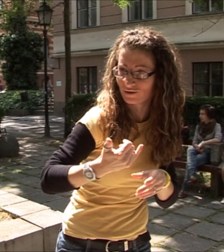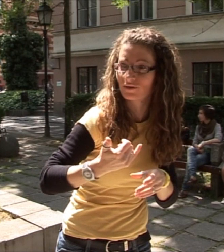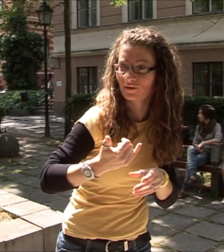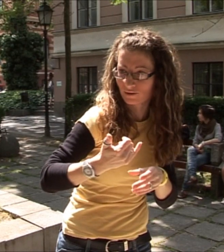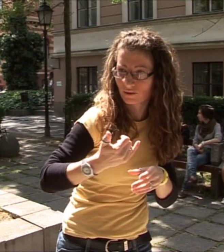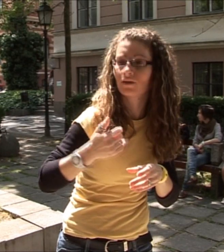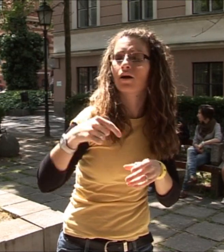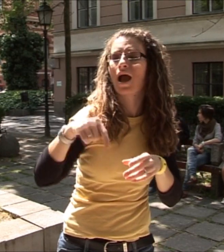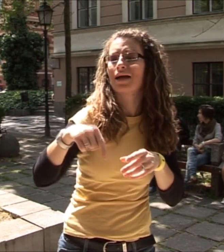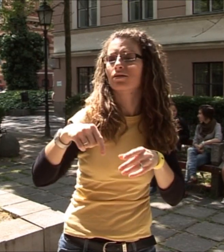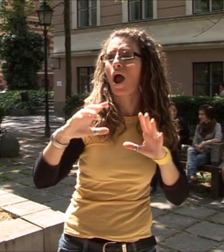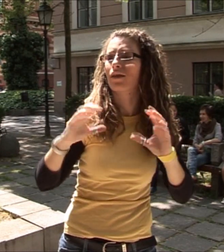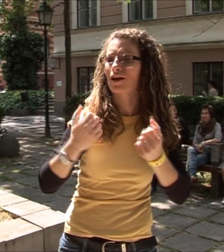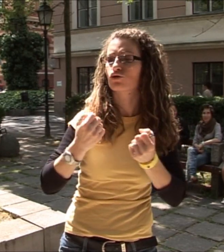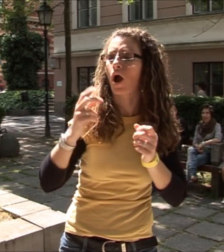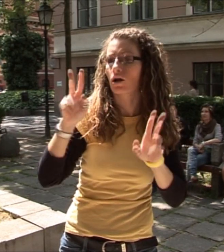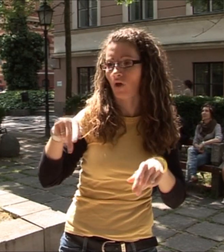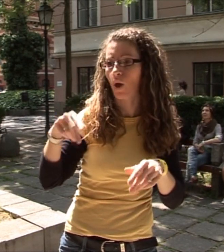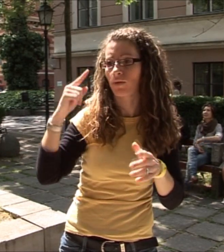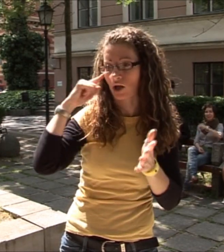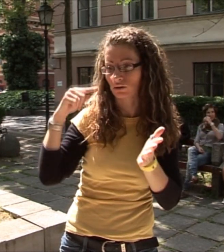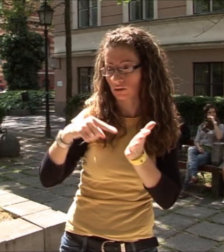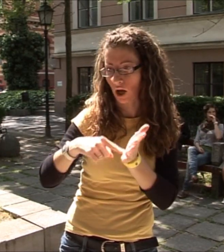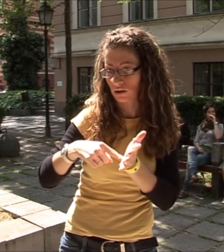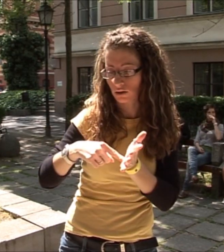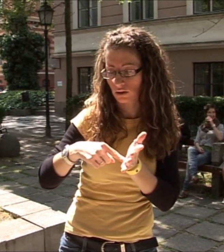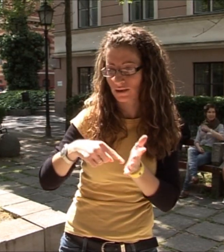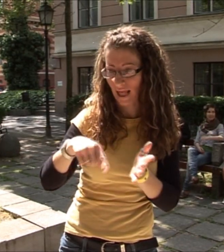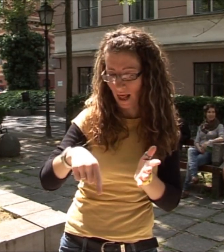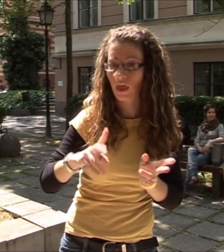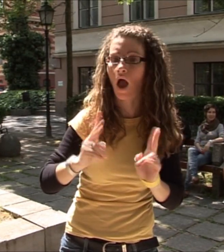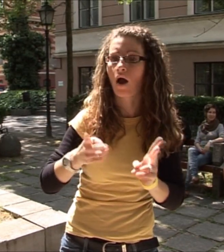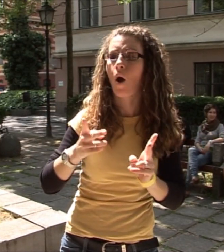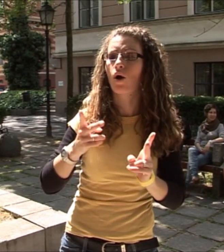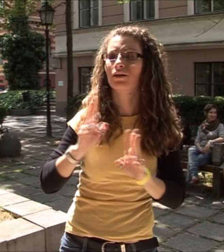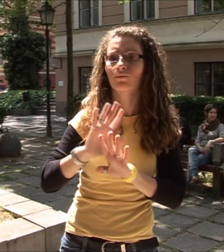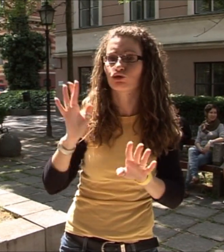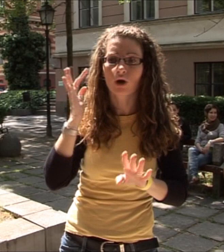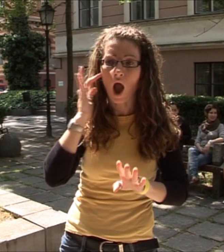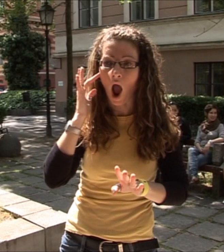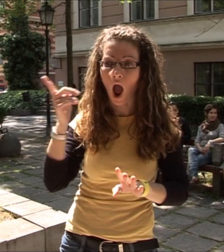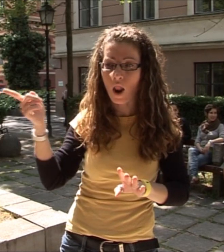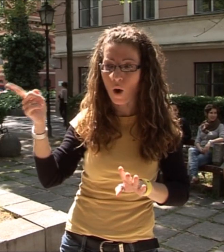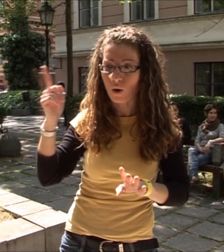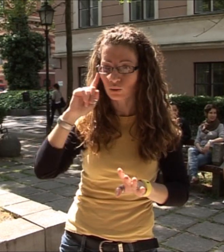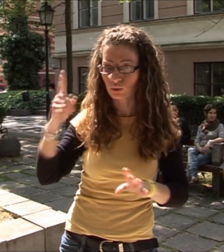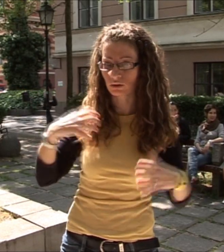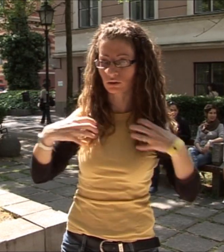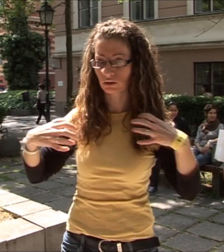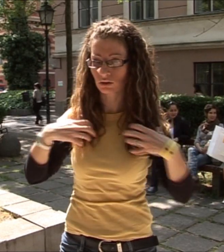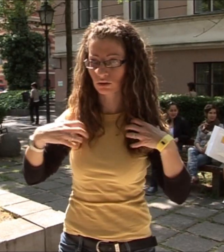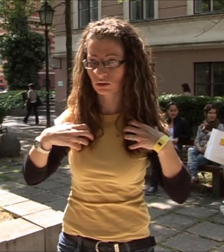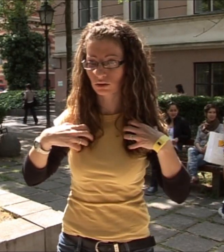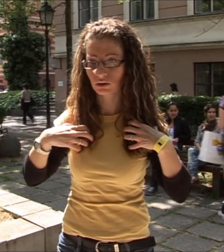is működik ez ez az egyesületnek az a céje valójában hogy nem ten halló tudjanak